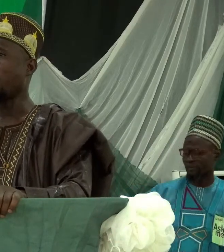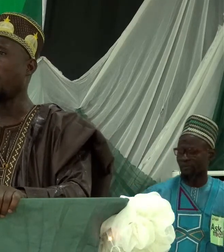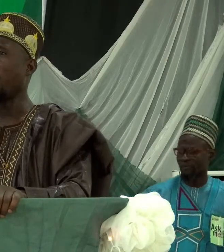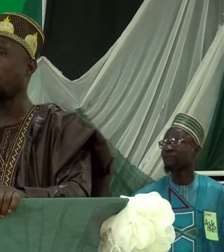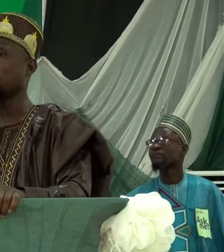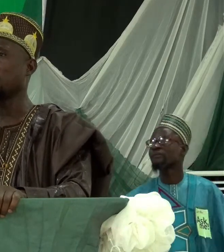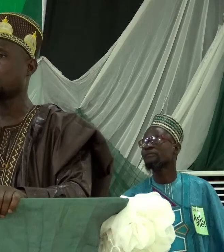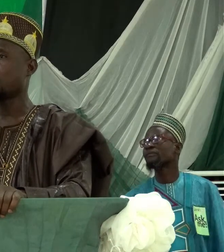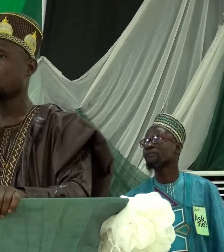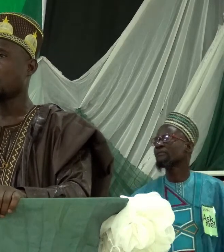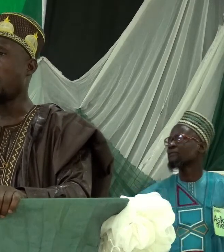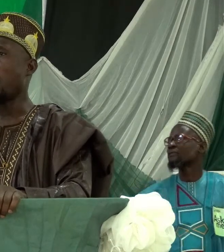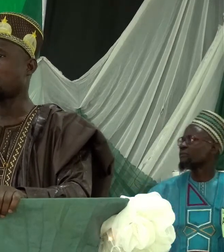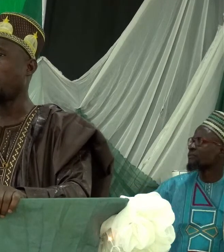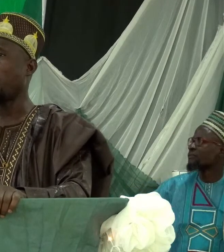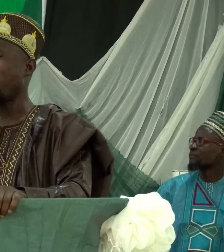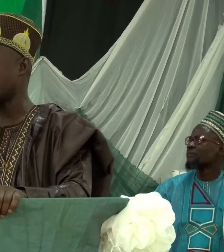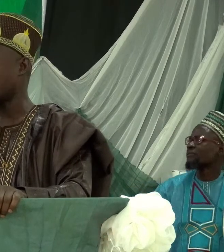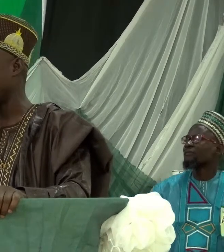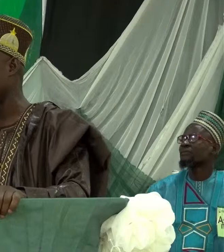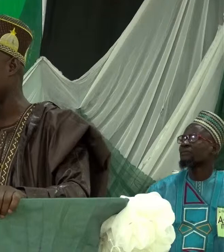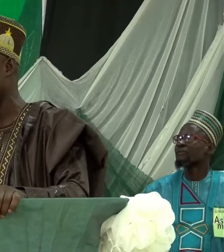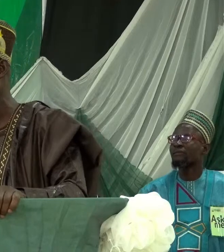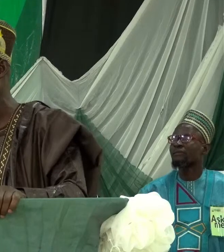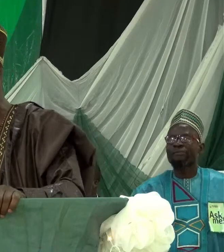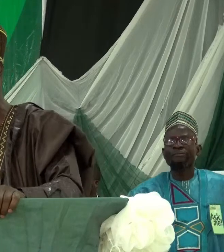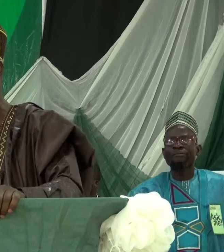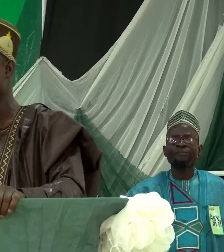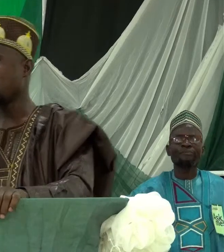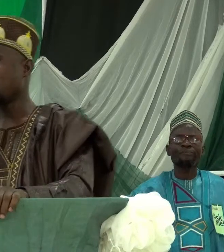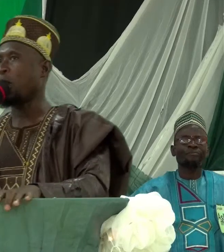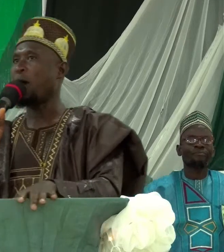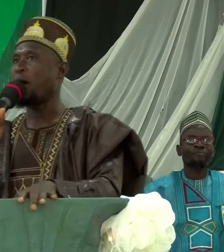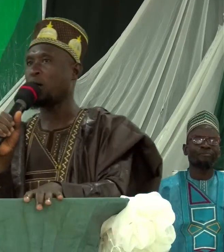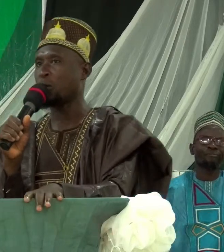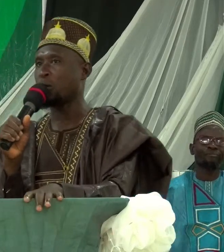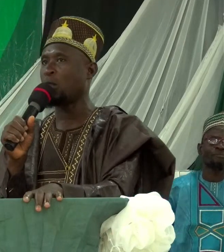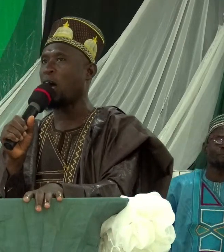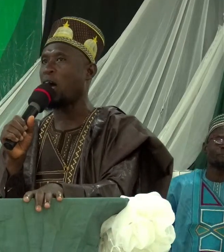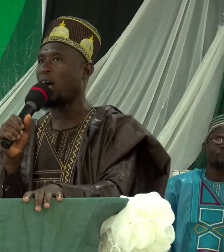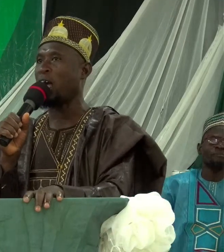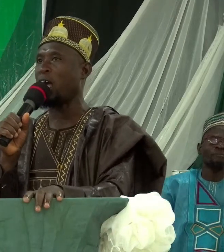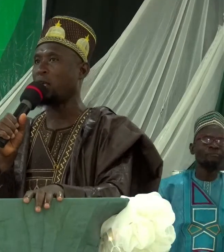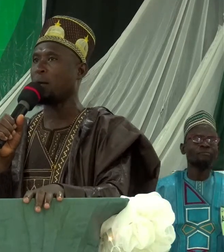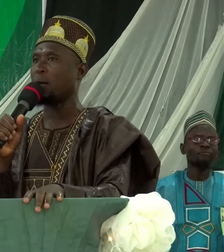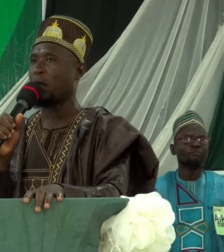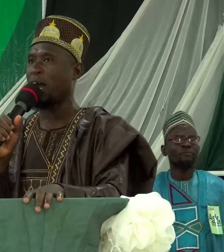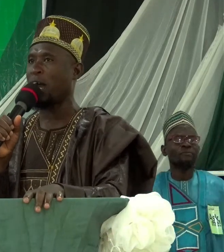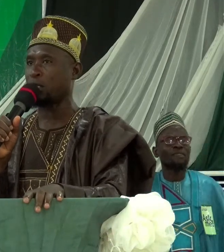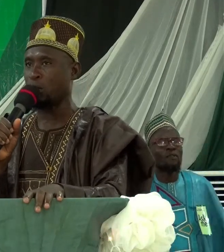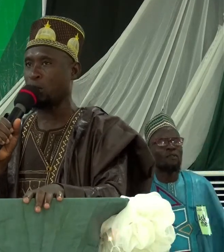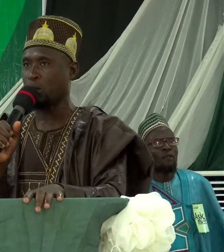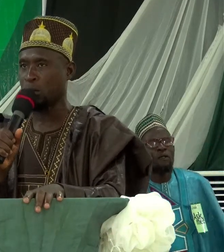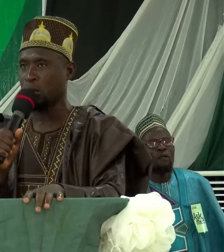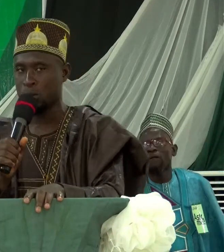قائلا السلام عليكم ورحمة الله